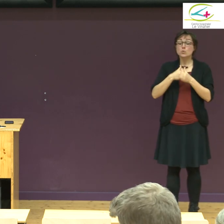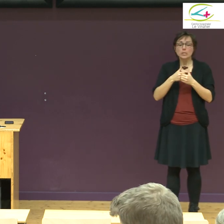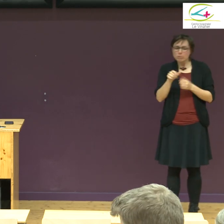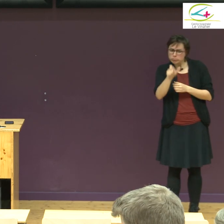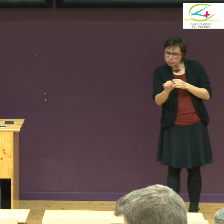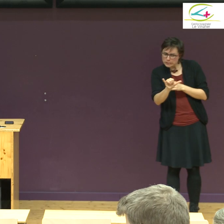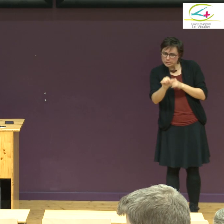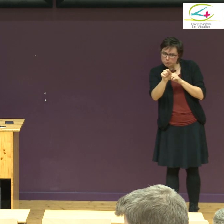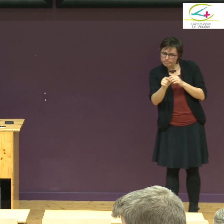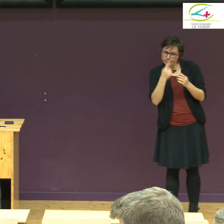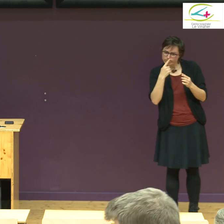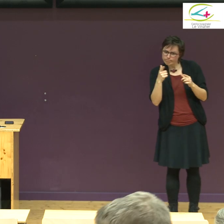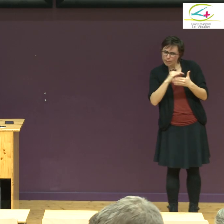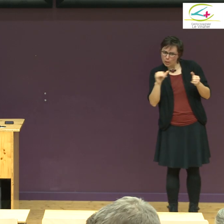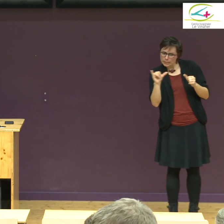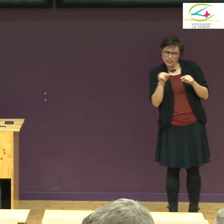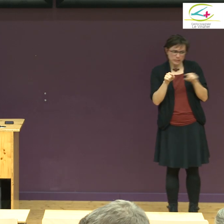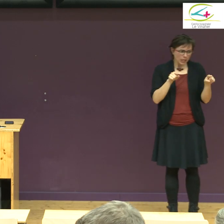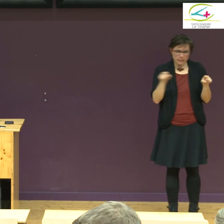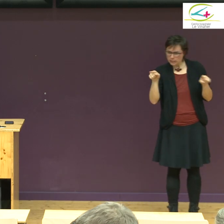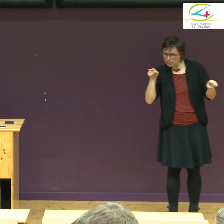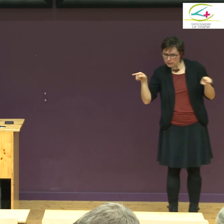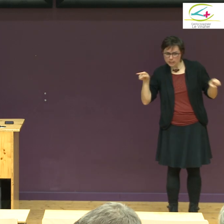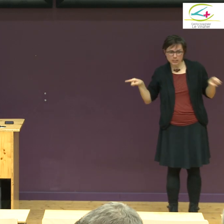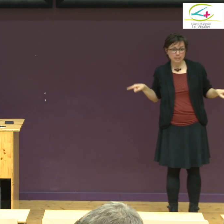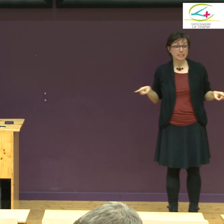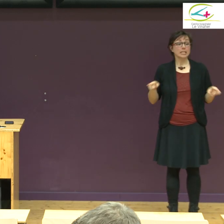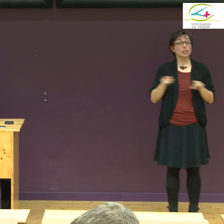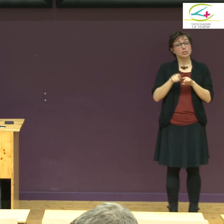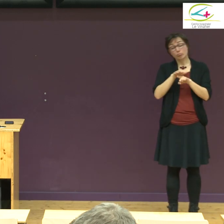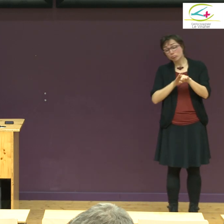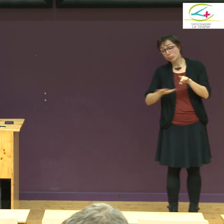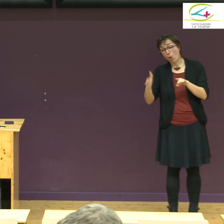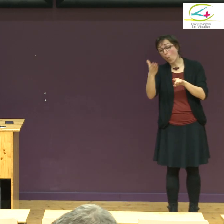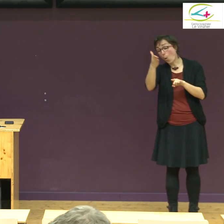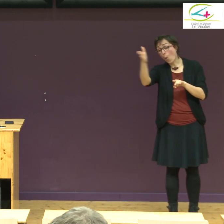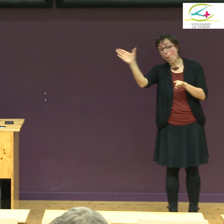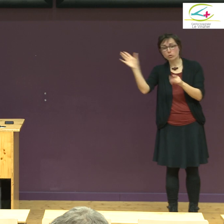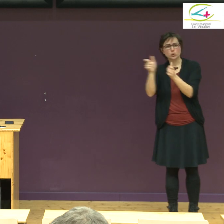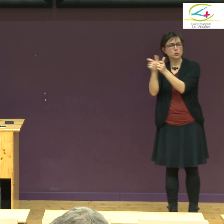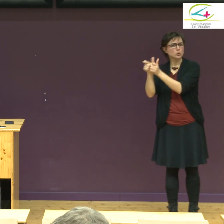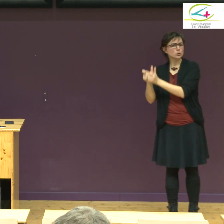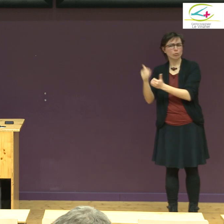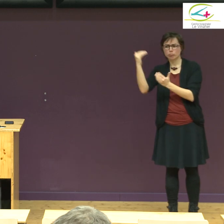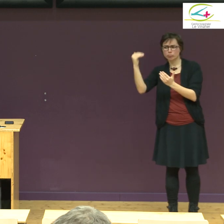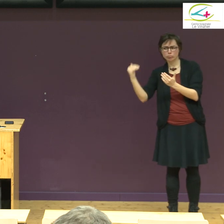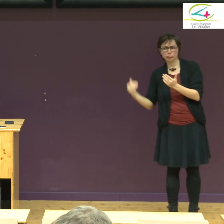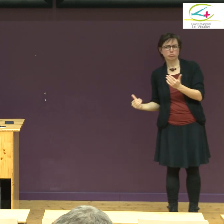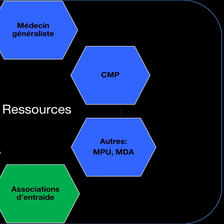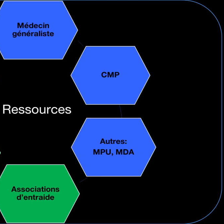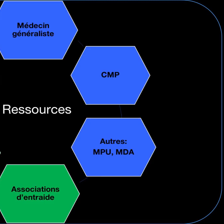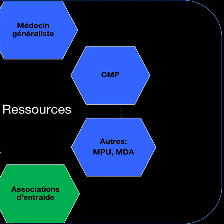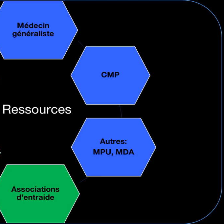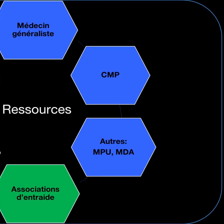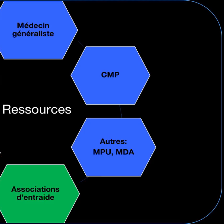face de vous qui peut être primordiale. Et puis il y a toutes les autres structures, et donc on en parlait un petit peu tout à